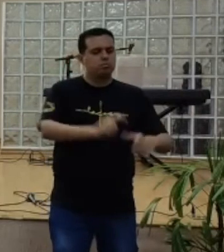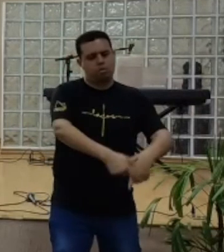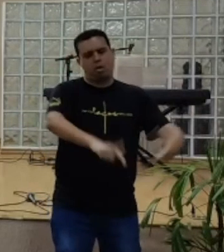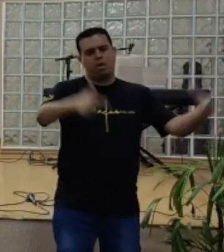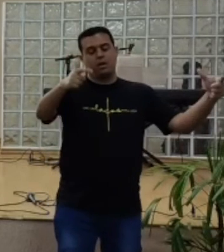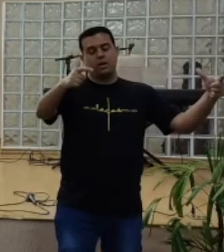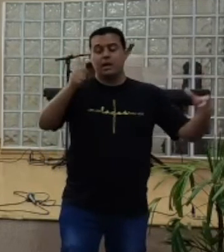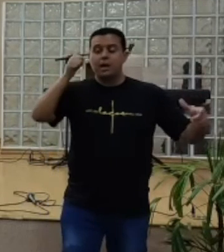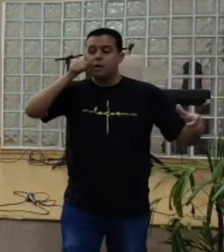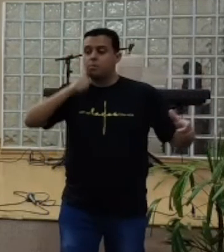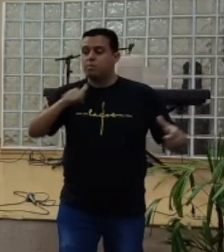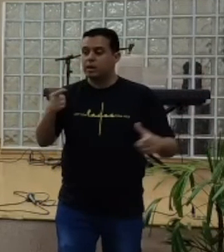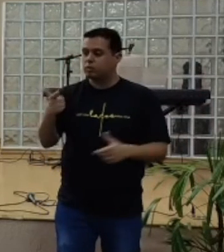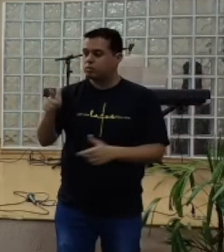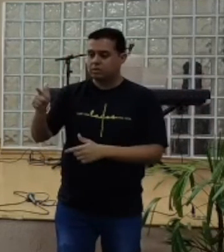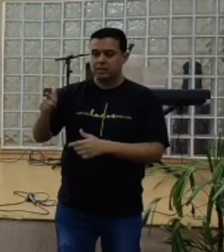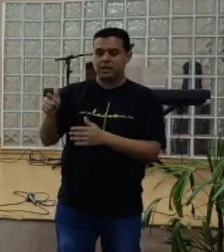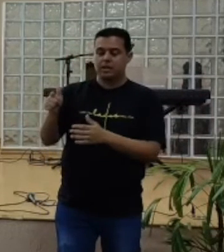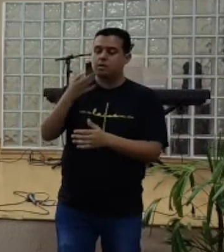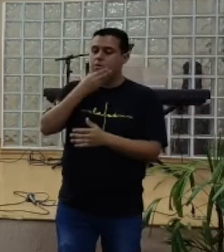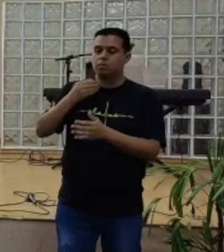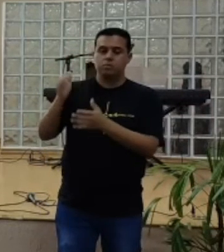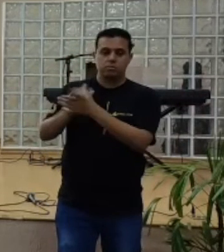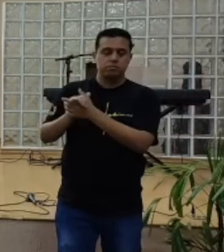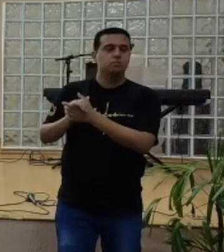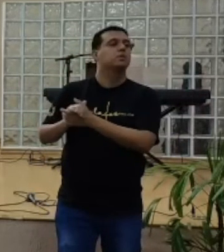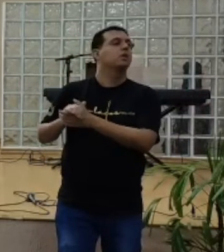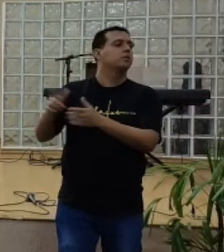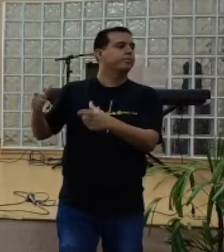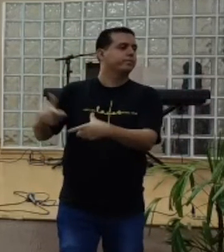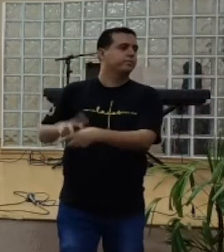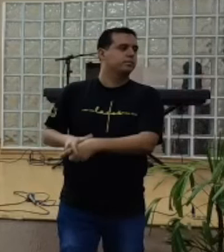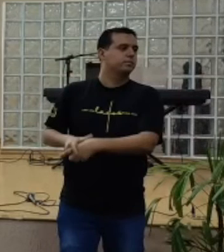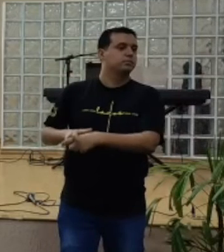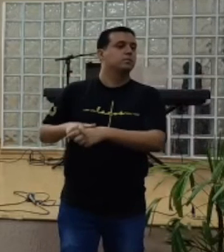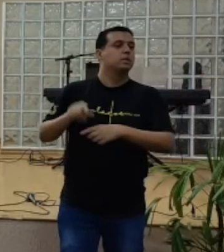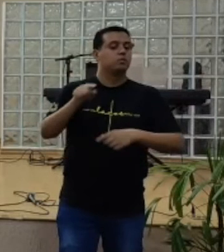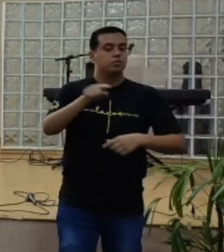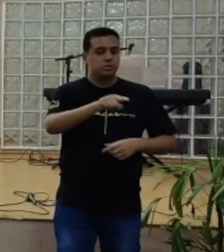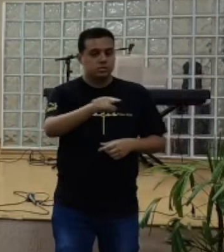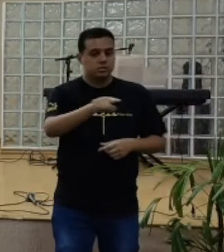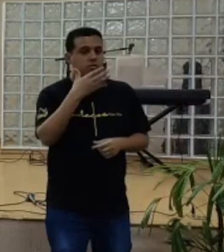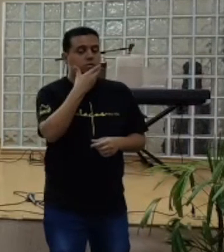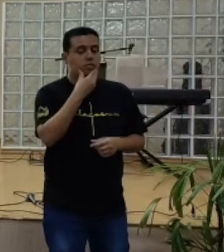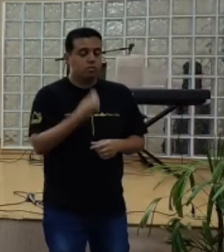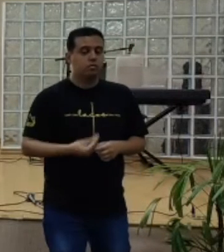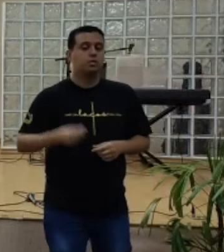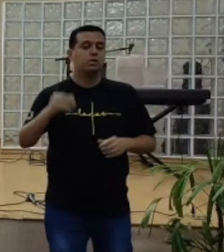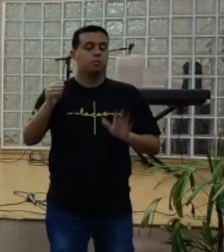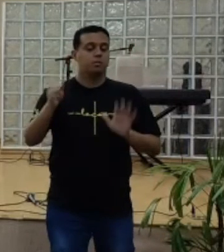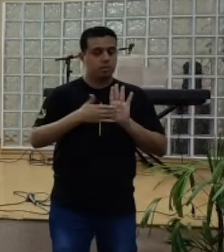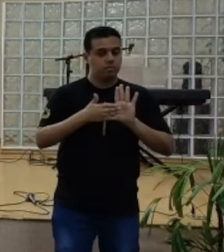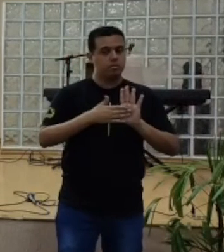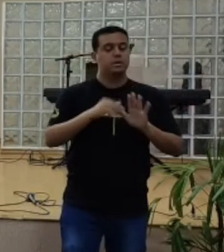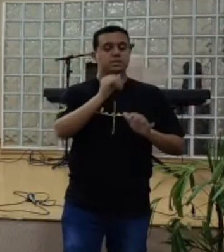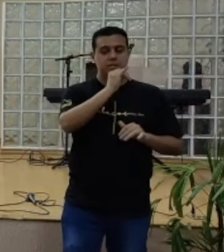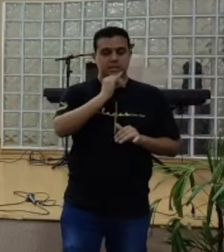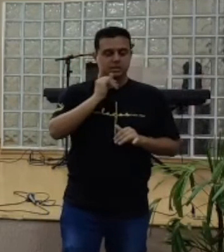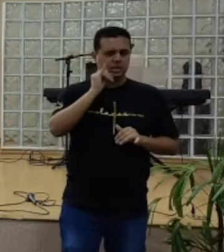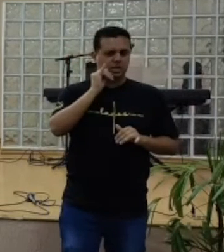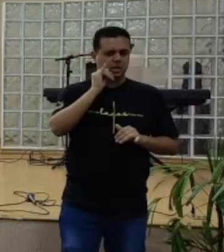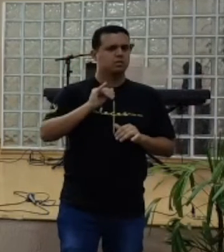vocês, irmãos, são filhos da promessa, como Isaque. Como, porém, no passado, aquele que nasceu segundo a